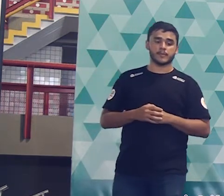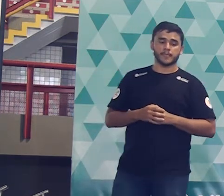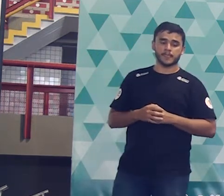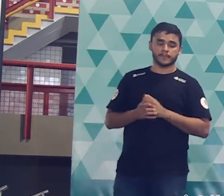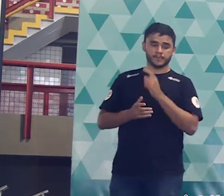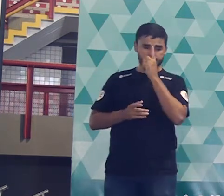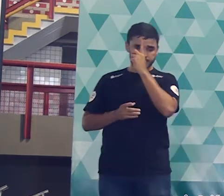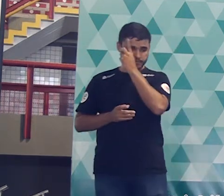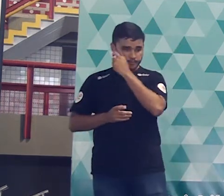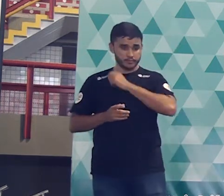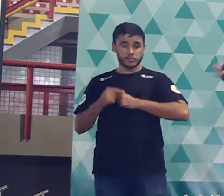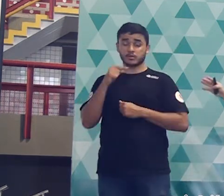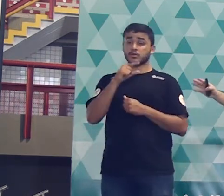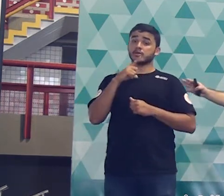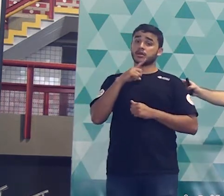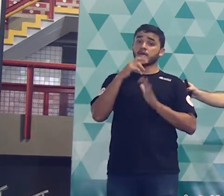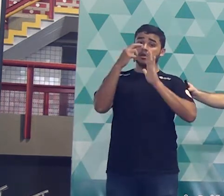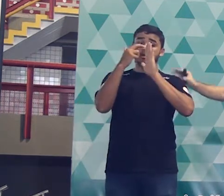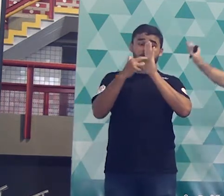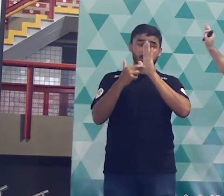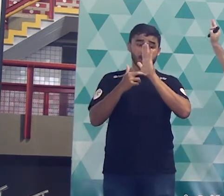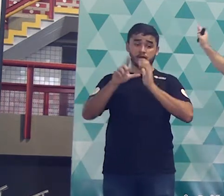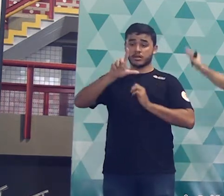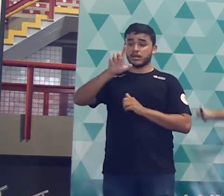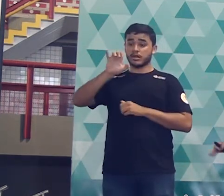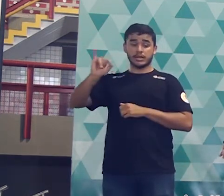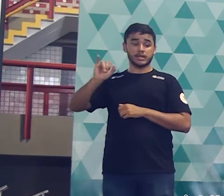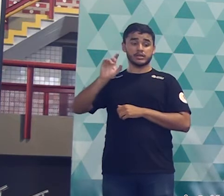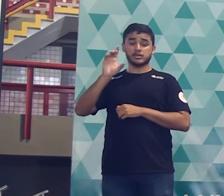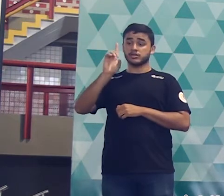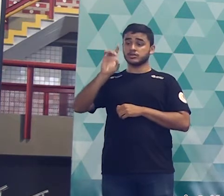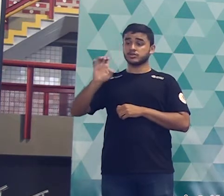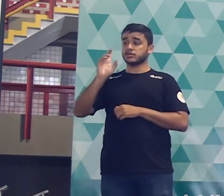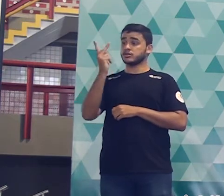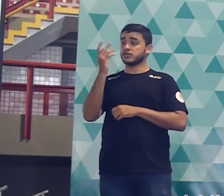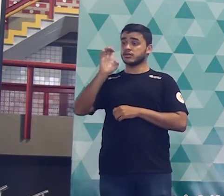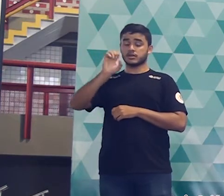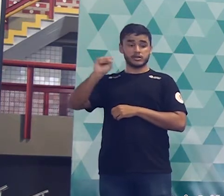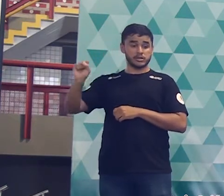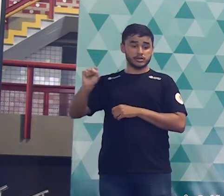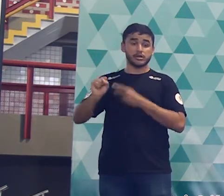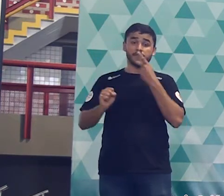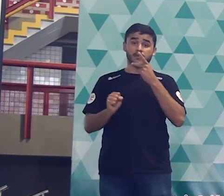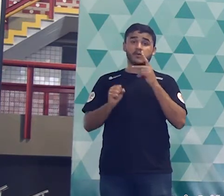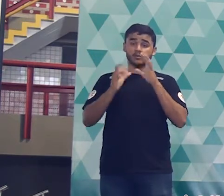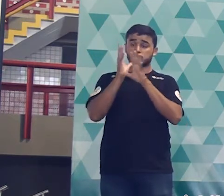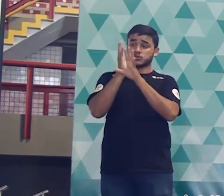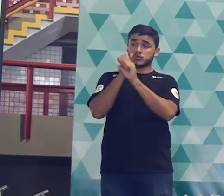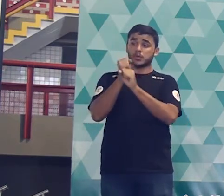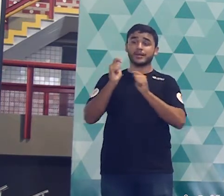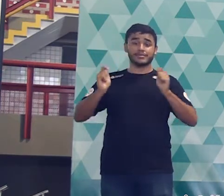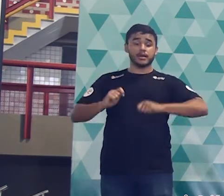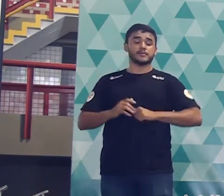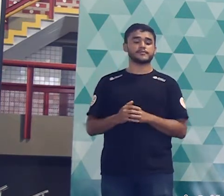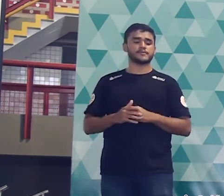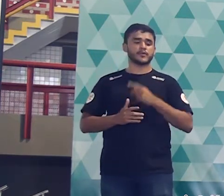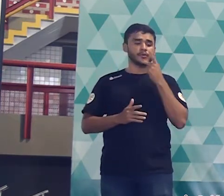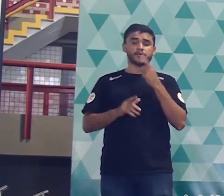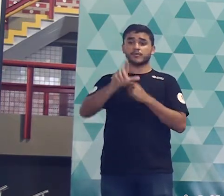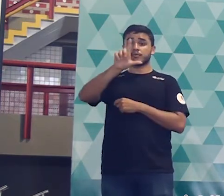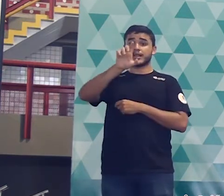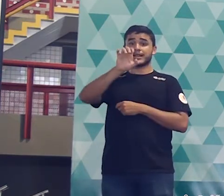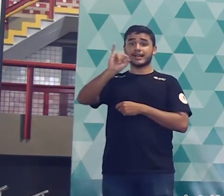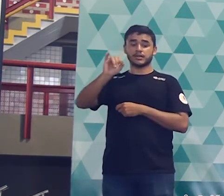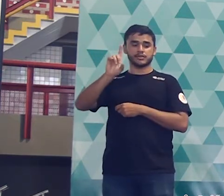ΔH é a lei de Hess. Essa lei de Hess, ela é muito utilizada de verdade. Por quê? Porque essa lei de Hess, ela fala